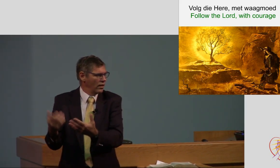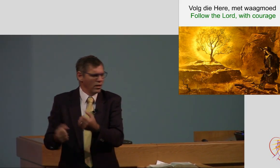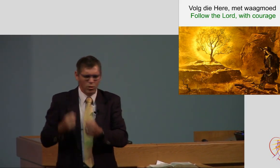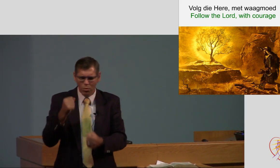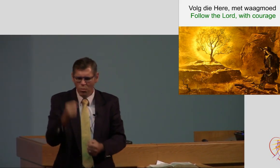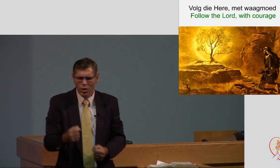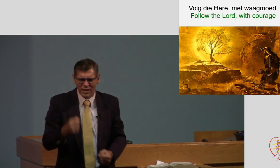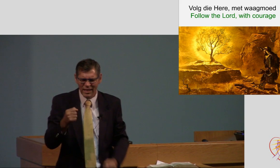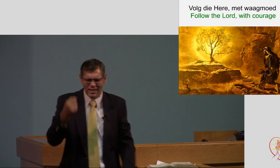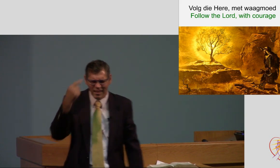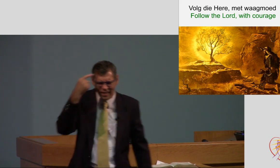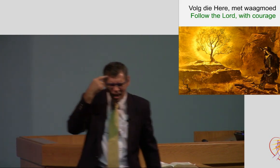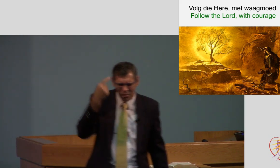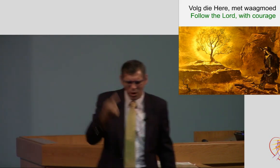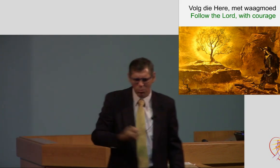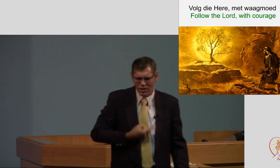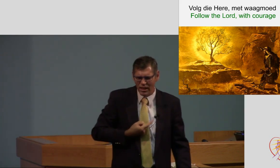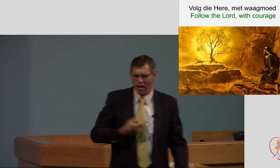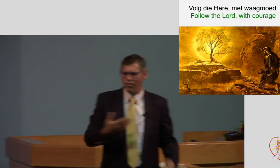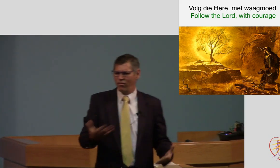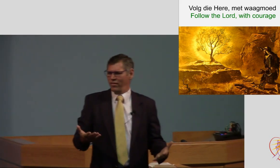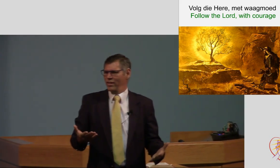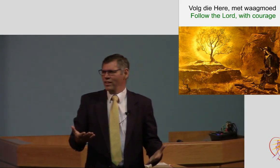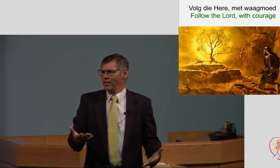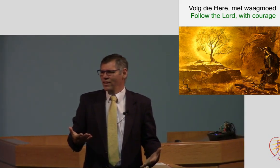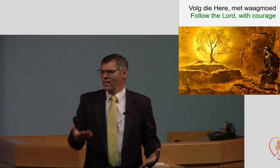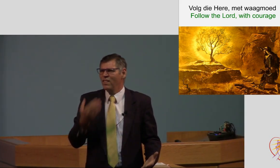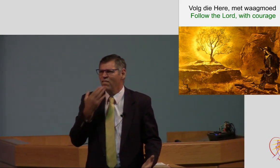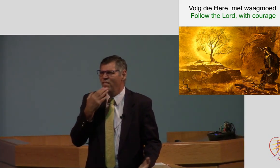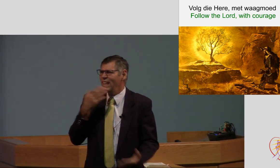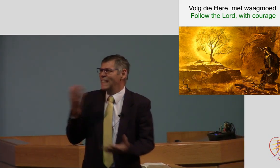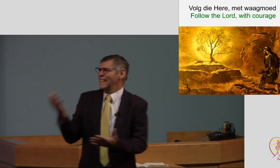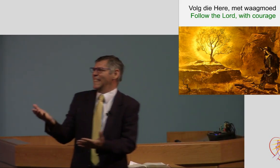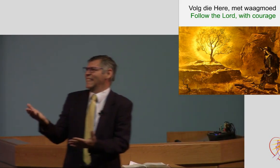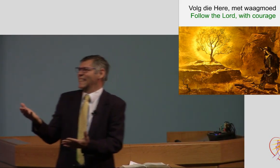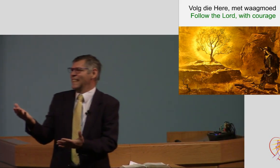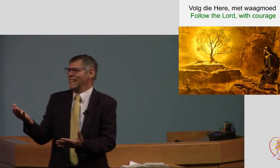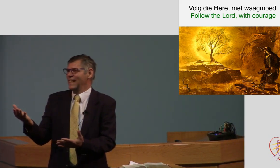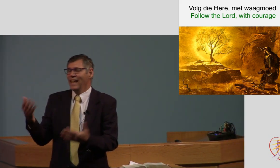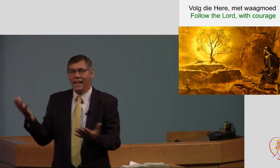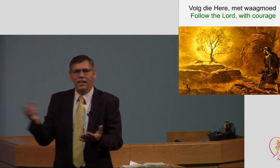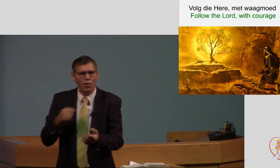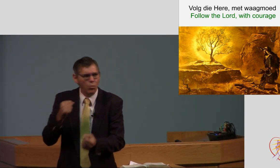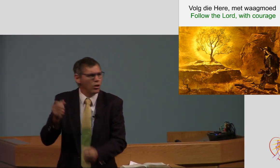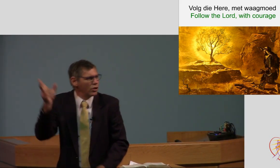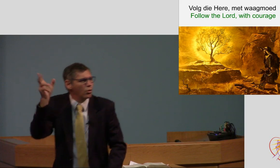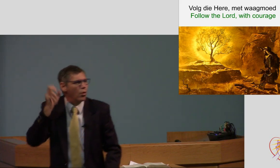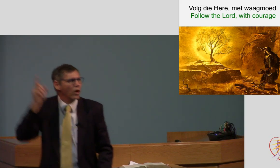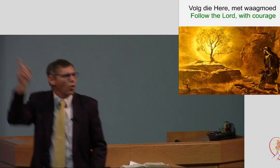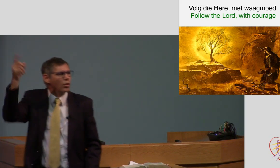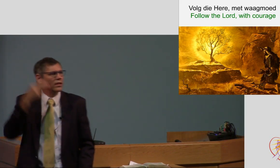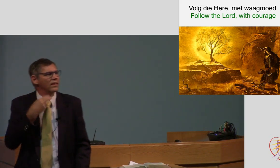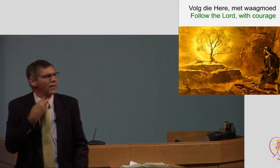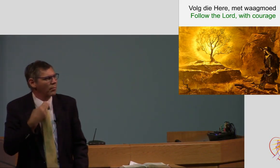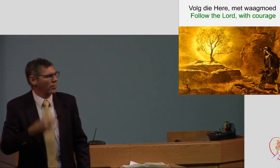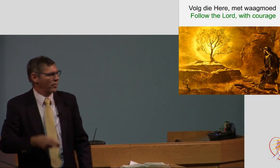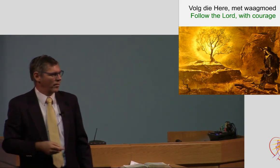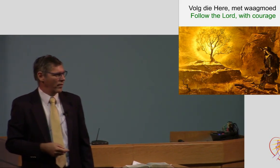So Moses dink by homself, wie? En dan Moses hoor God se stem.